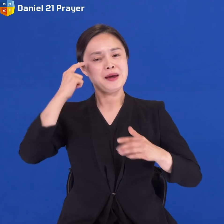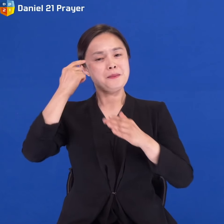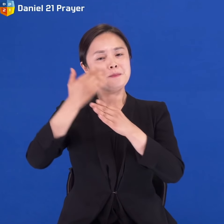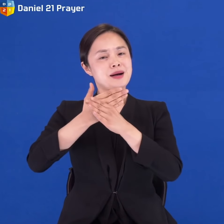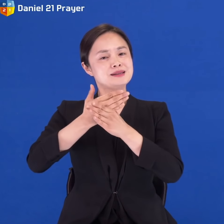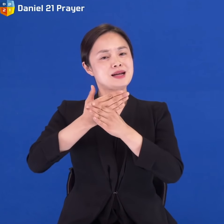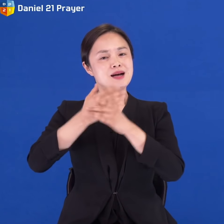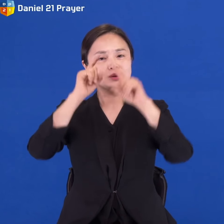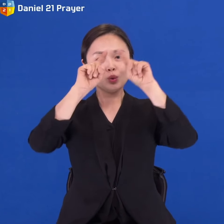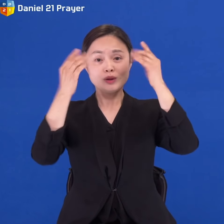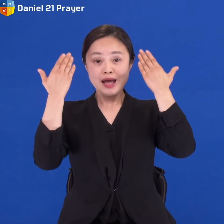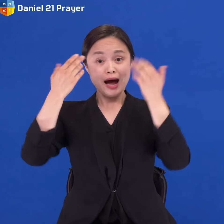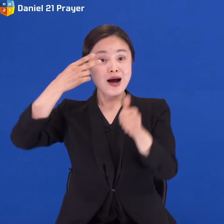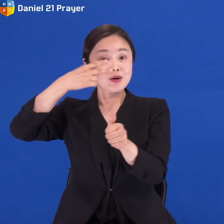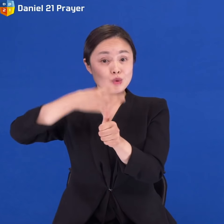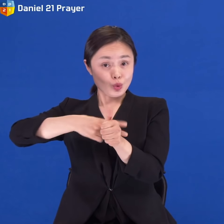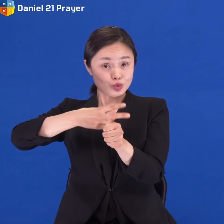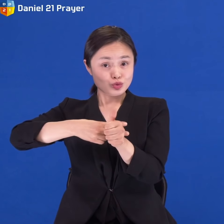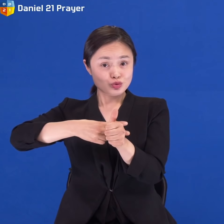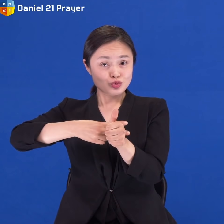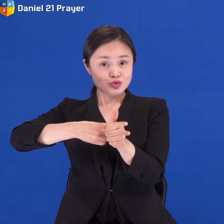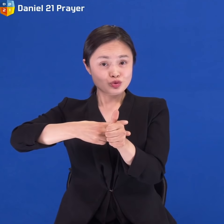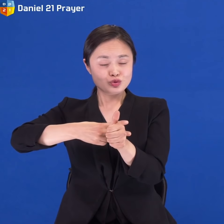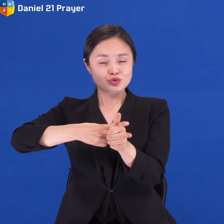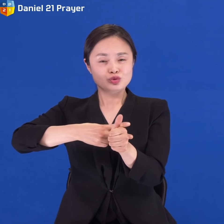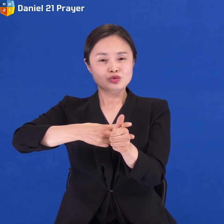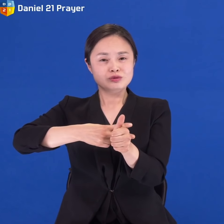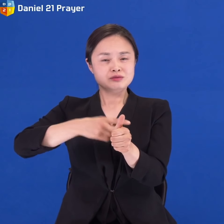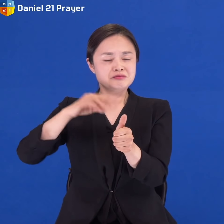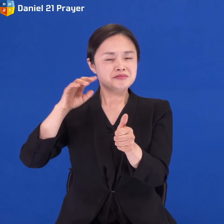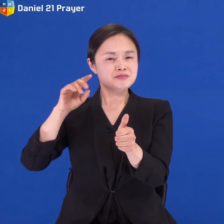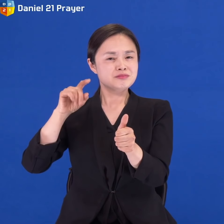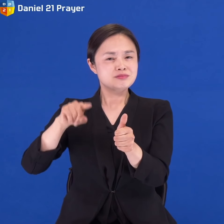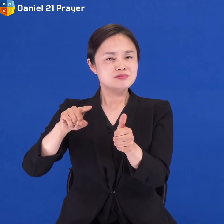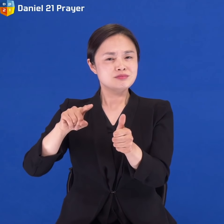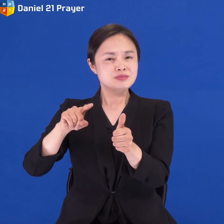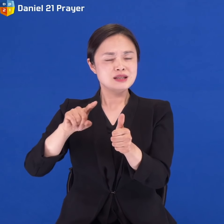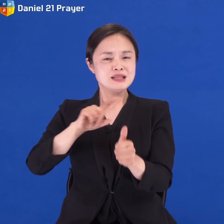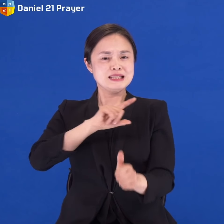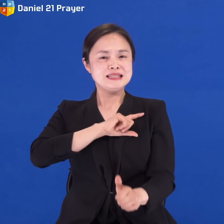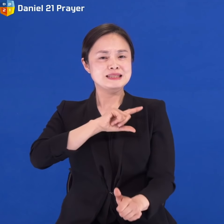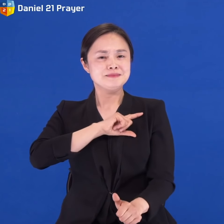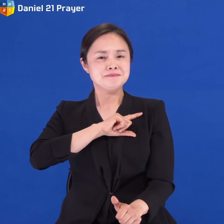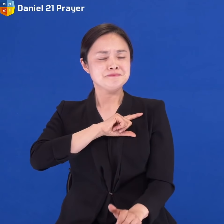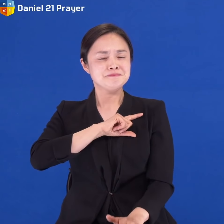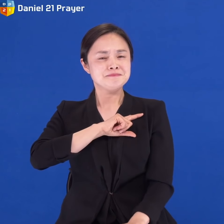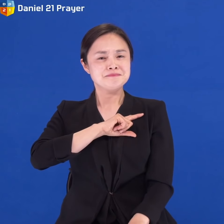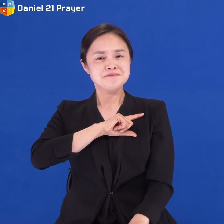좋겠다. 지금도 시간 강사 하고 있지 않냐. 이런 얘기를 들을 때마다